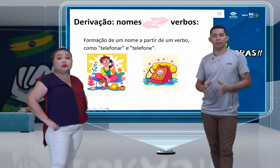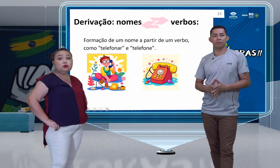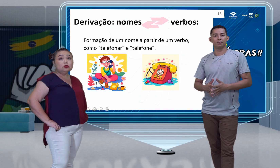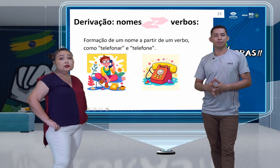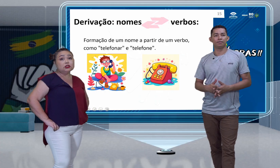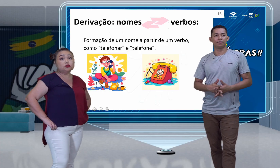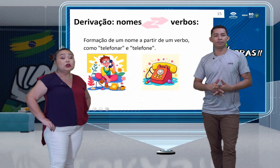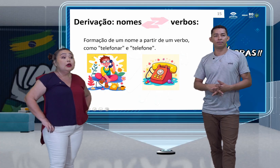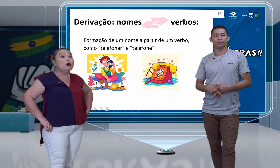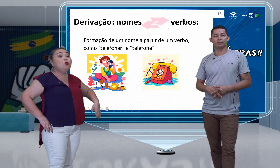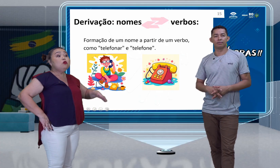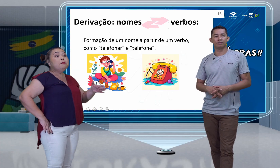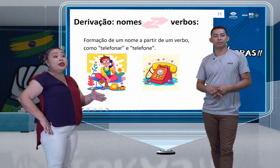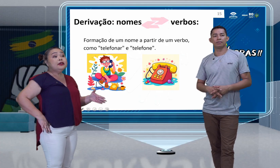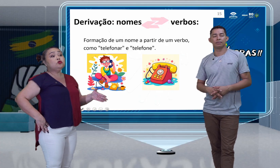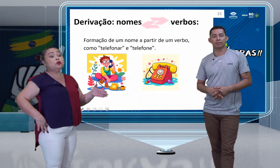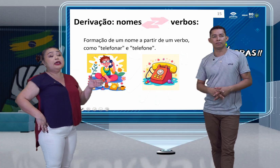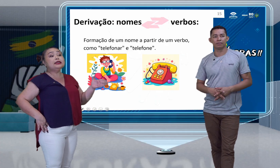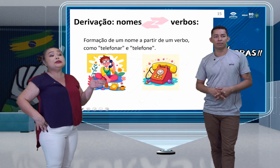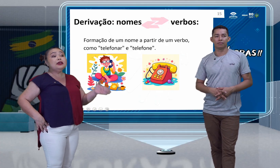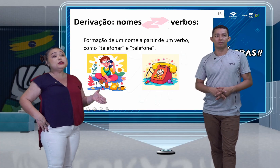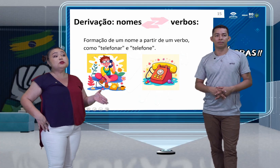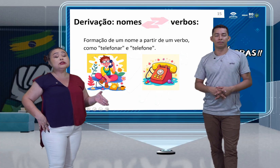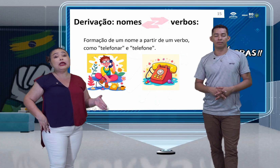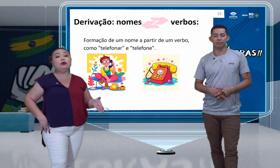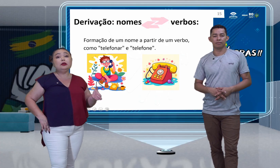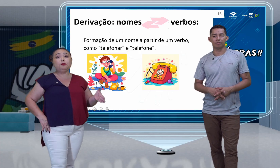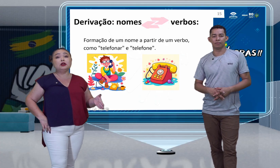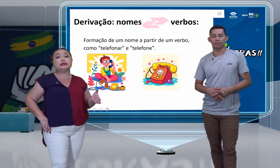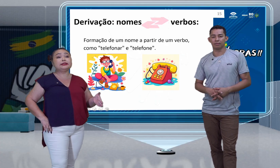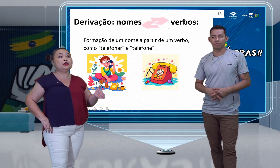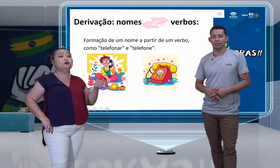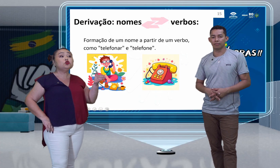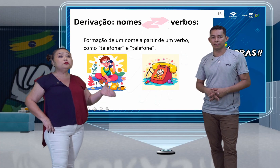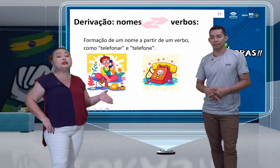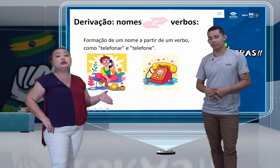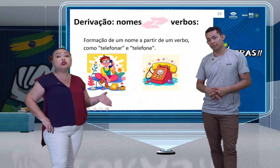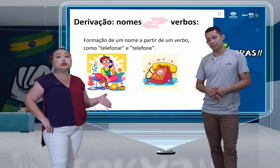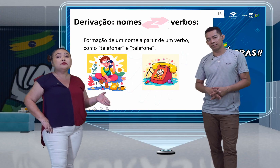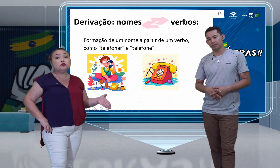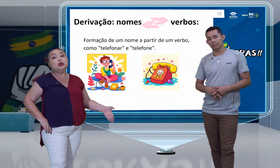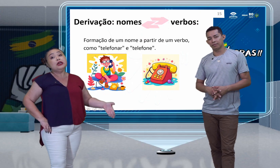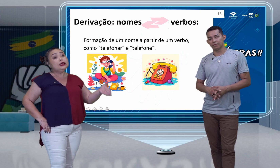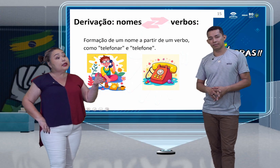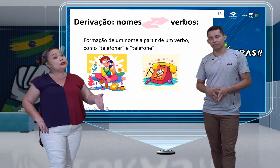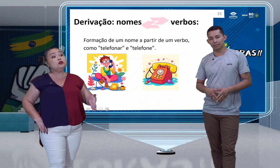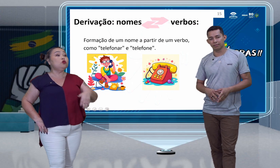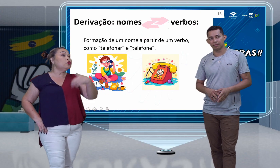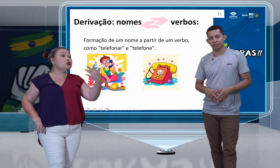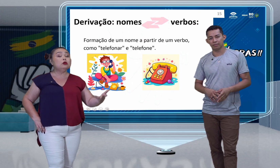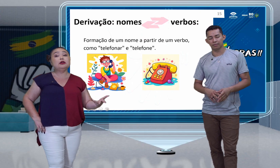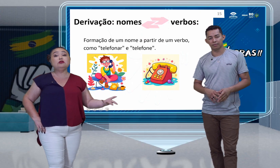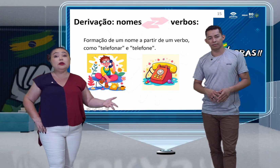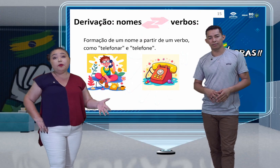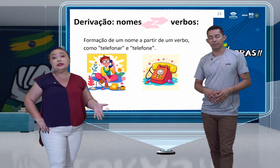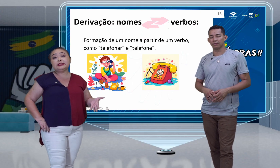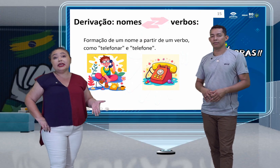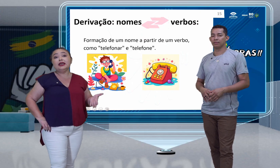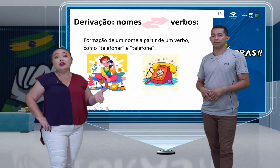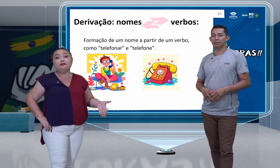do contexto. Um momento, esse mesmo sinal, ele pode ser um substantivo e em outro momento ele pode ser